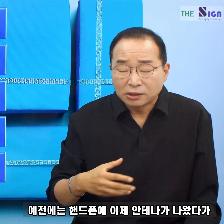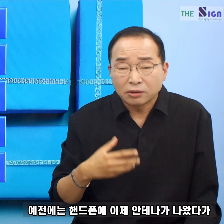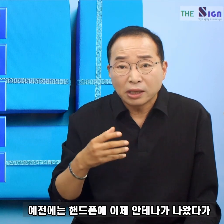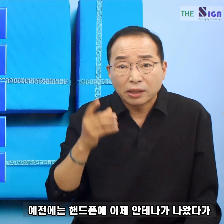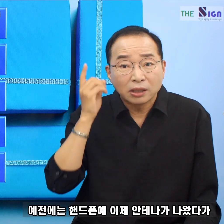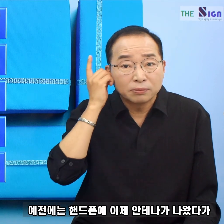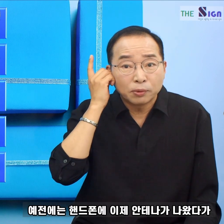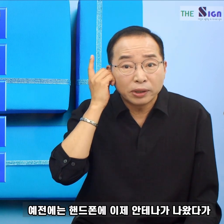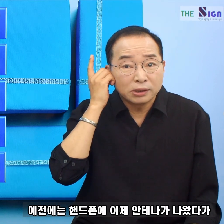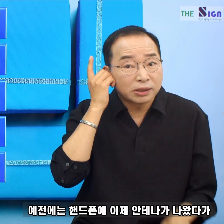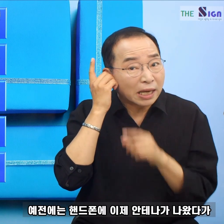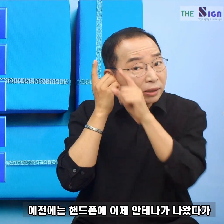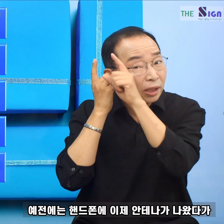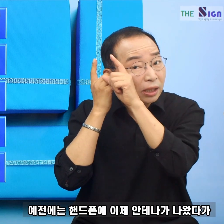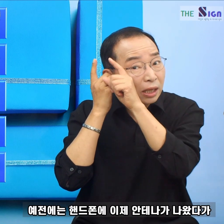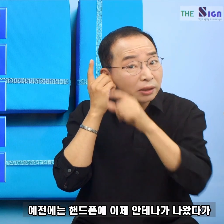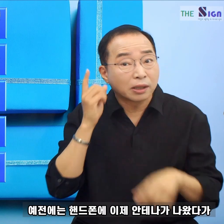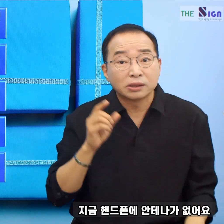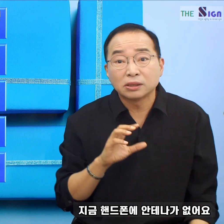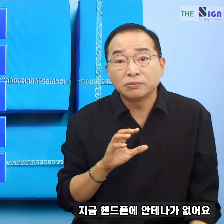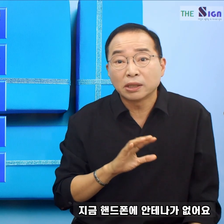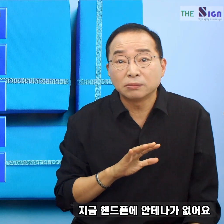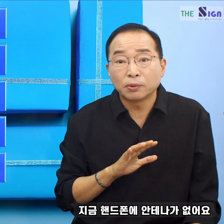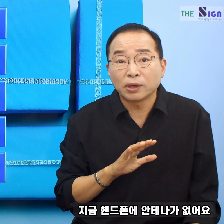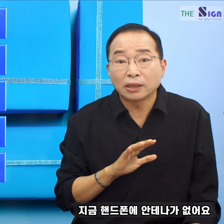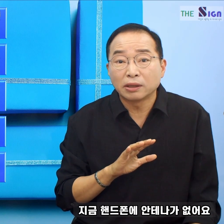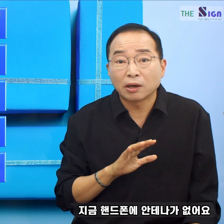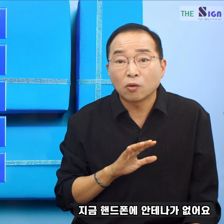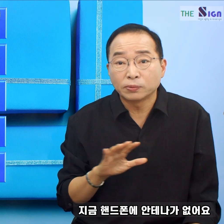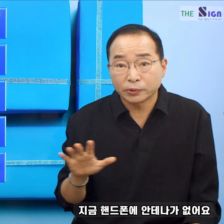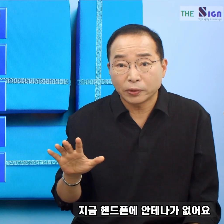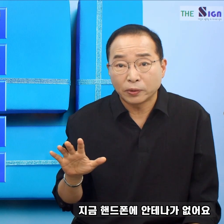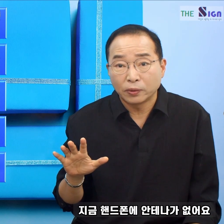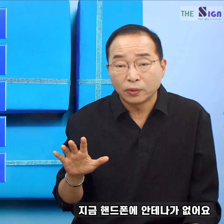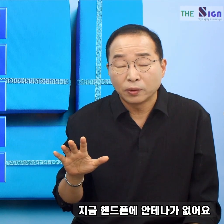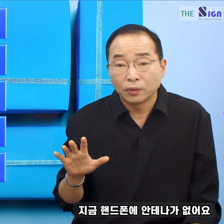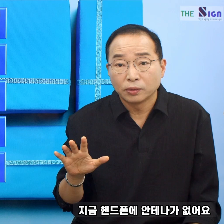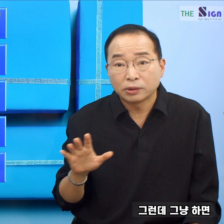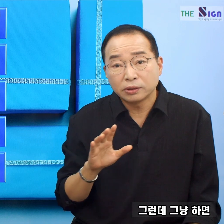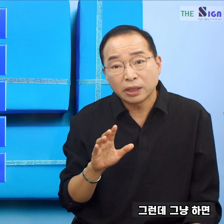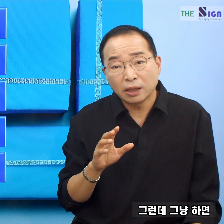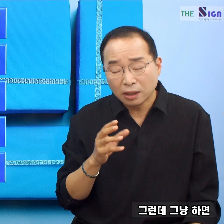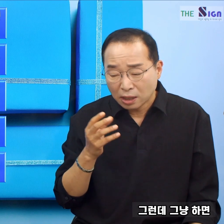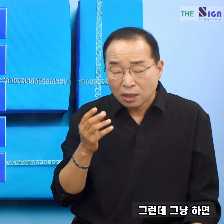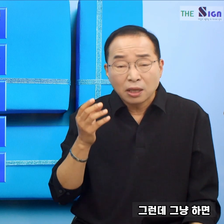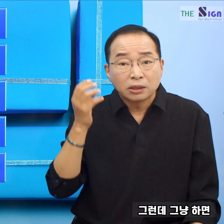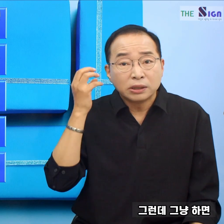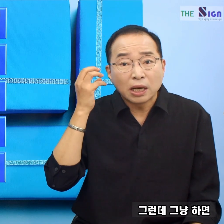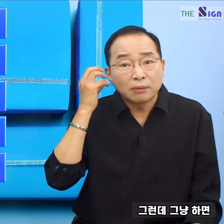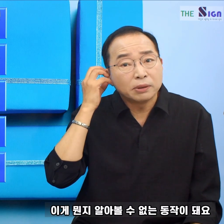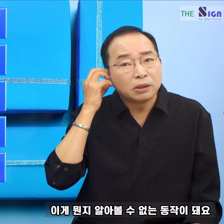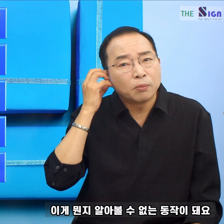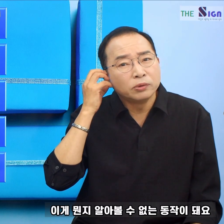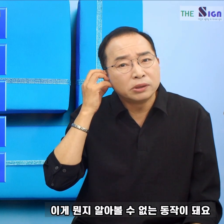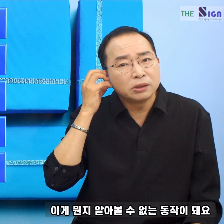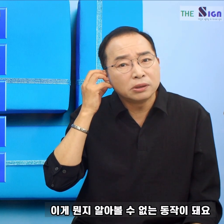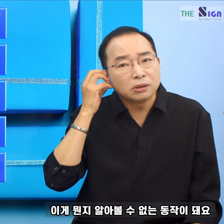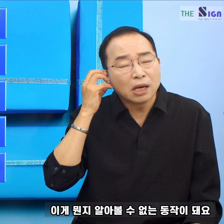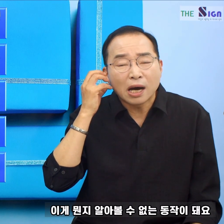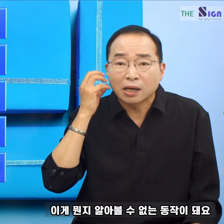예전에는 핸드폰에 이제 안테나가 나왔다가 지금 핸드폰에 안테나가 없어요. 그런데 그냥 하면 이게 뭔지 알아볼